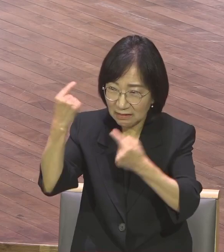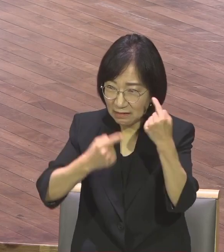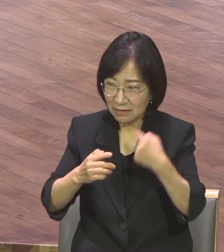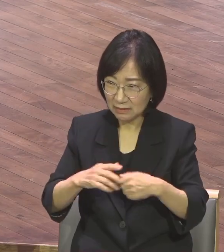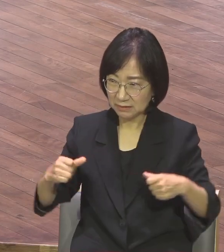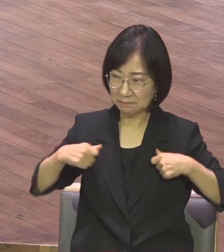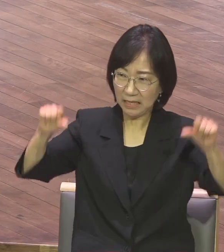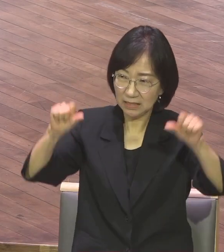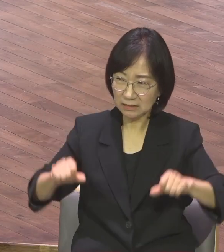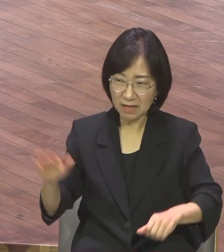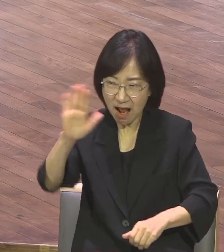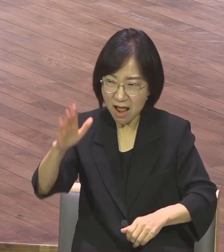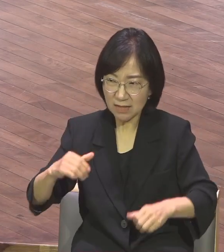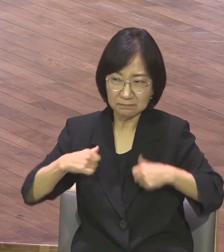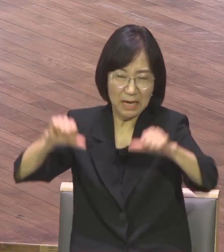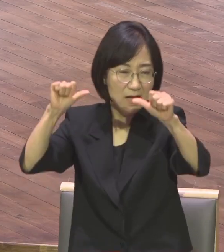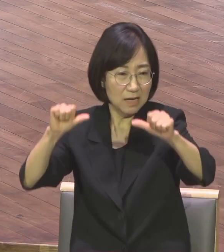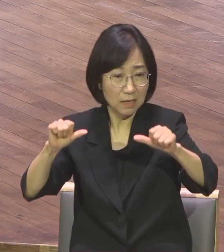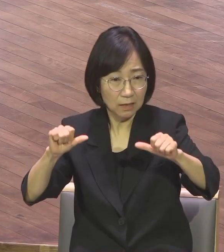교회 안 나가.